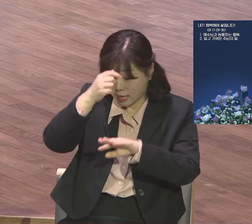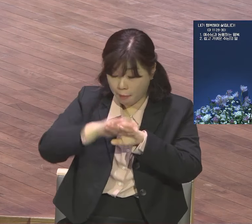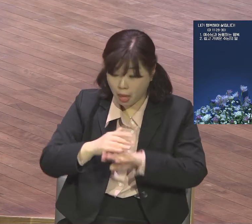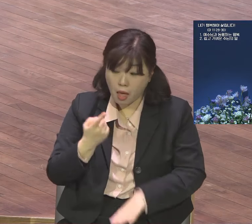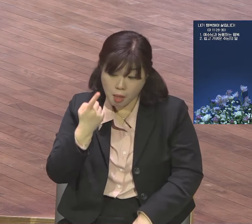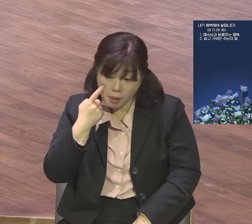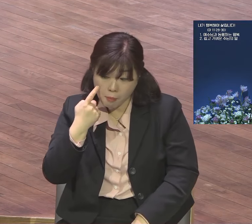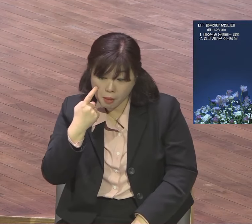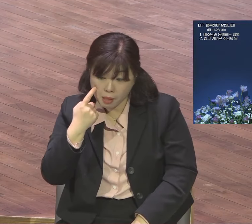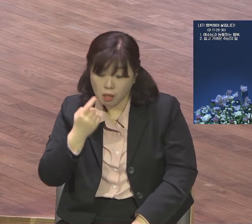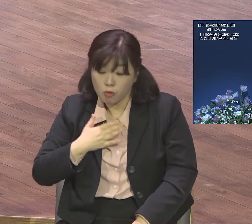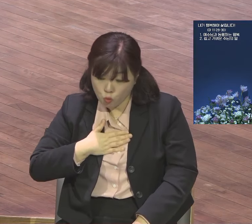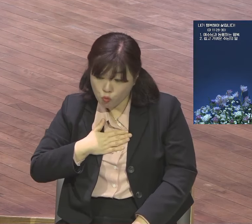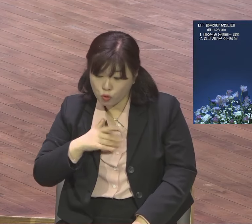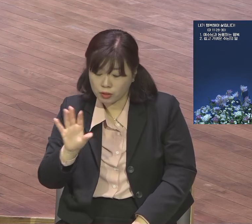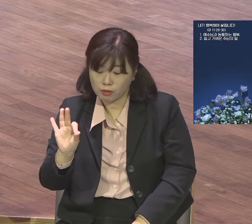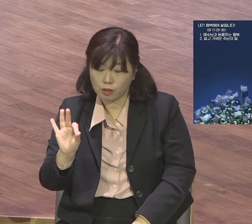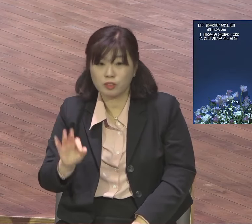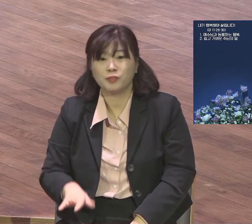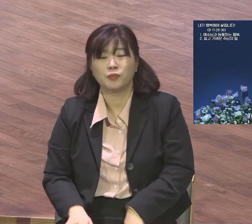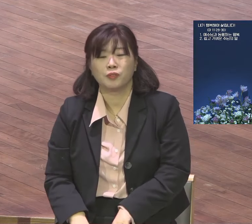본사에 발령나게 되어 있었는데